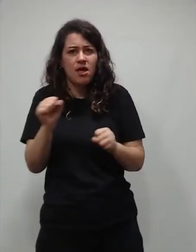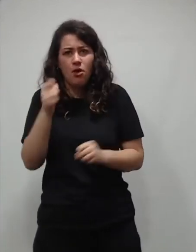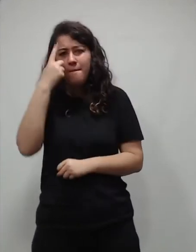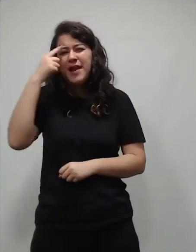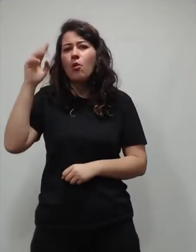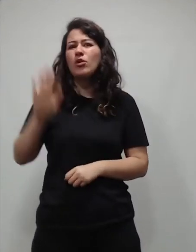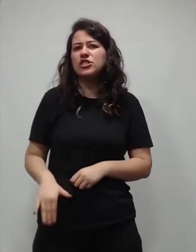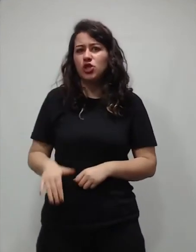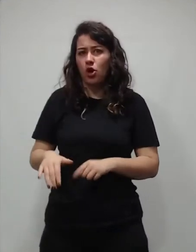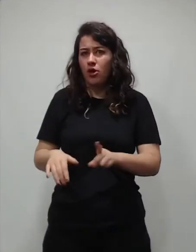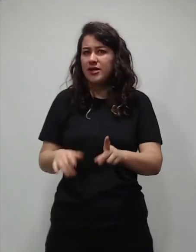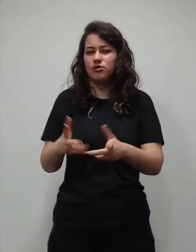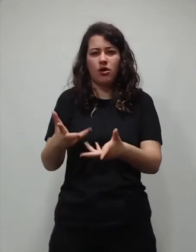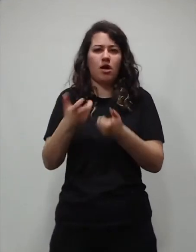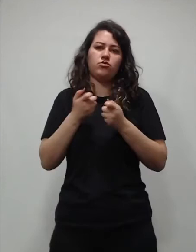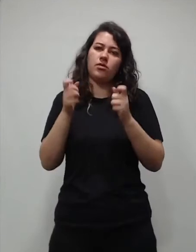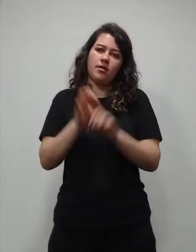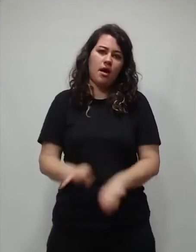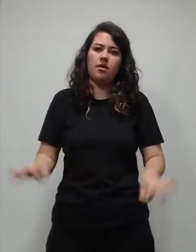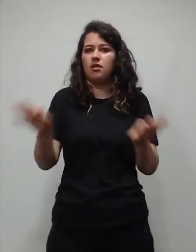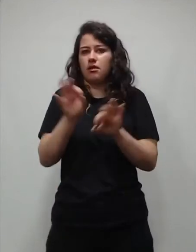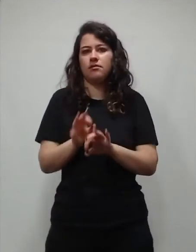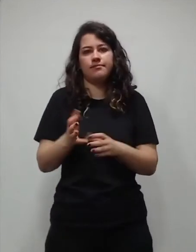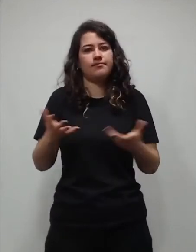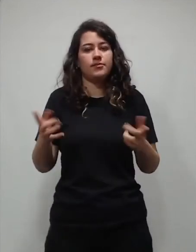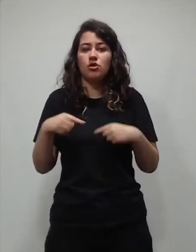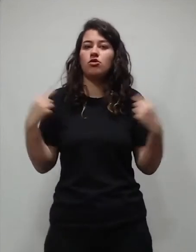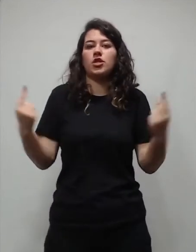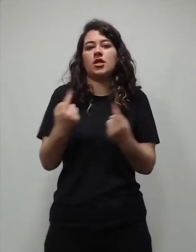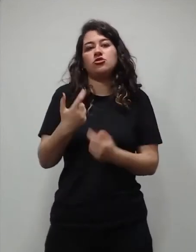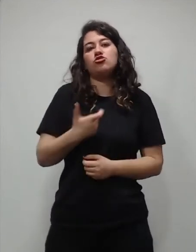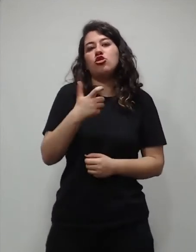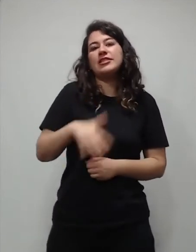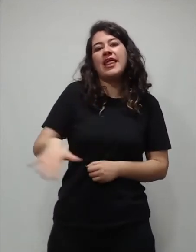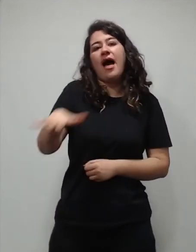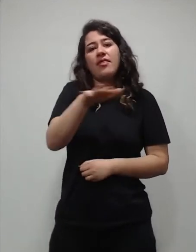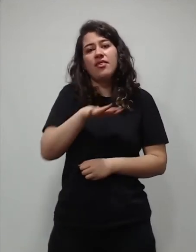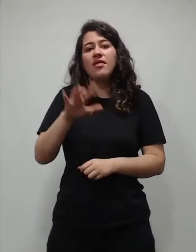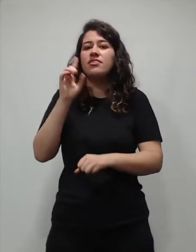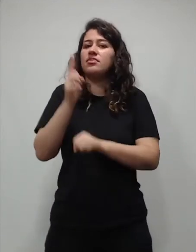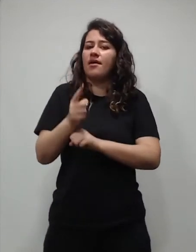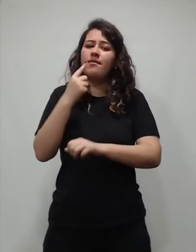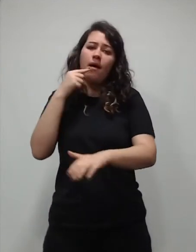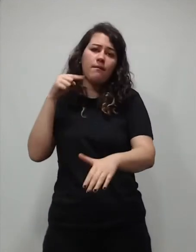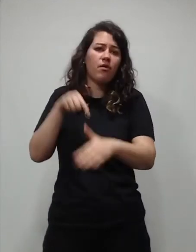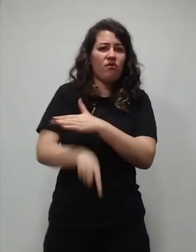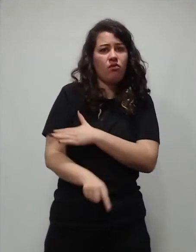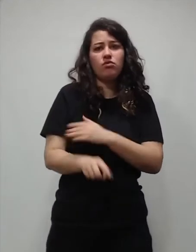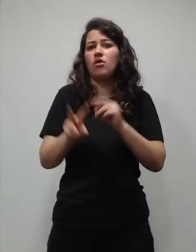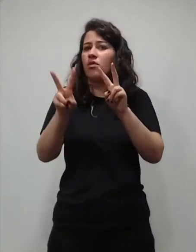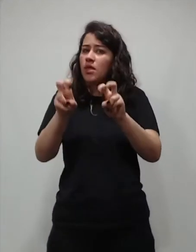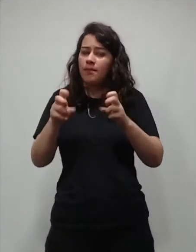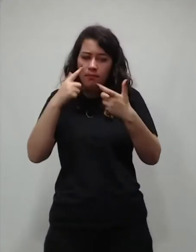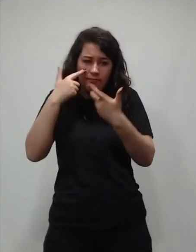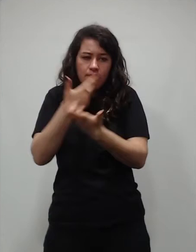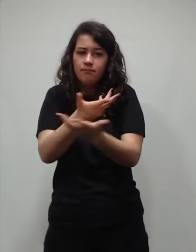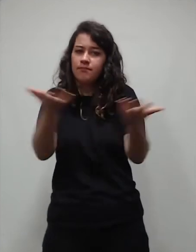prejuicios. Eso no nos ayuda y en realidad como sociedad deberíamos profundizar en estos temas.